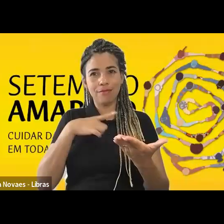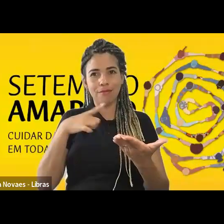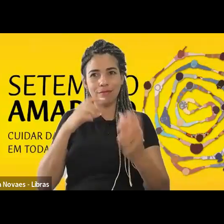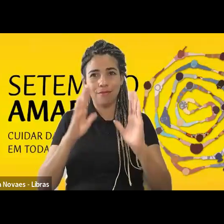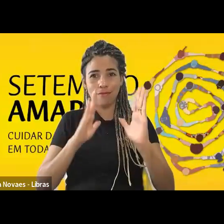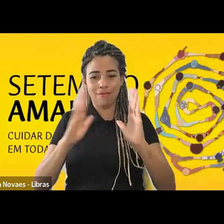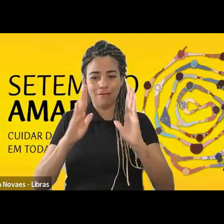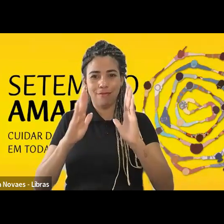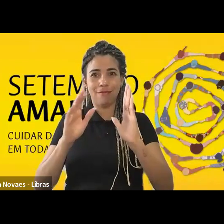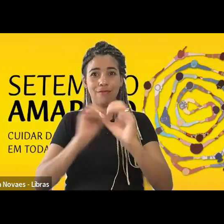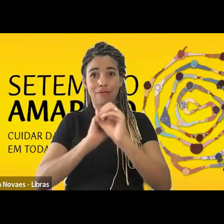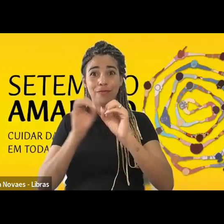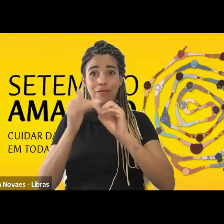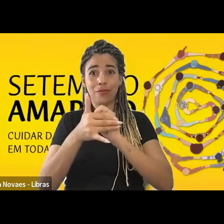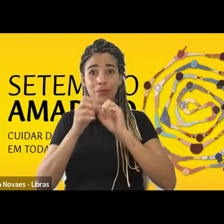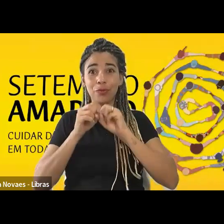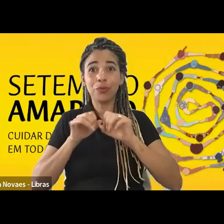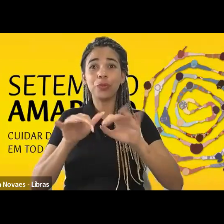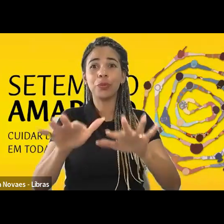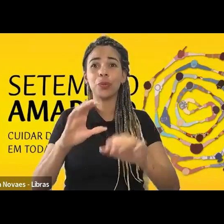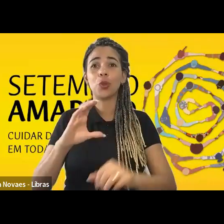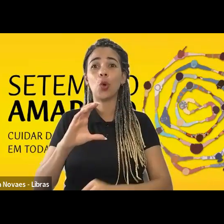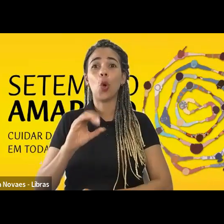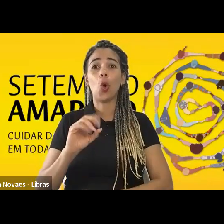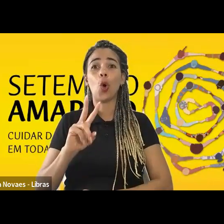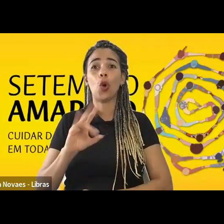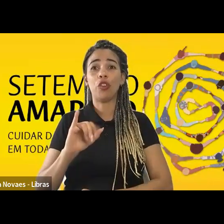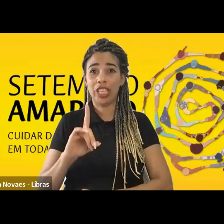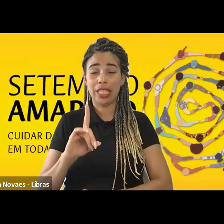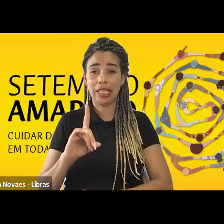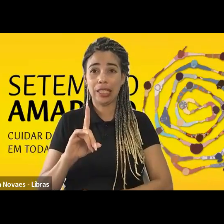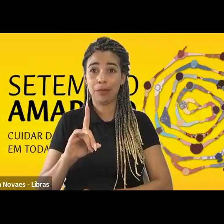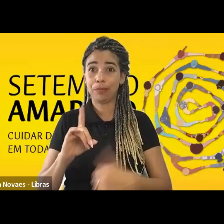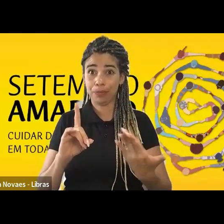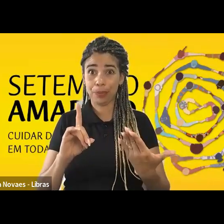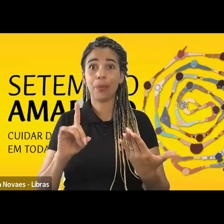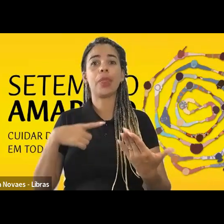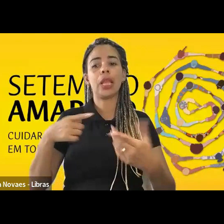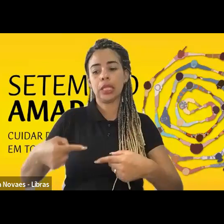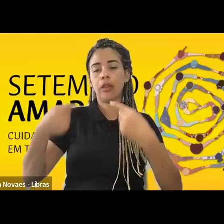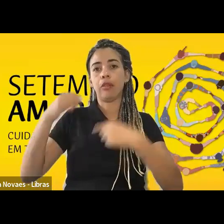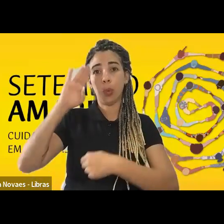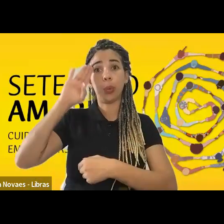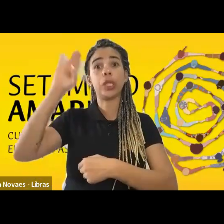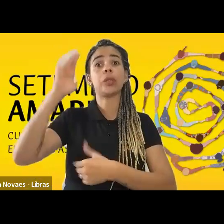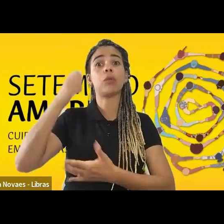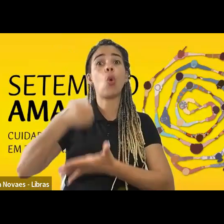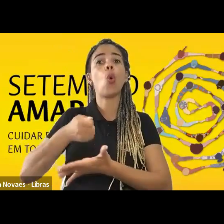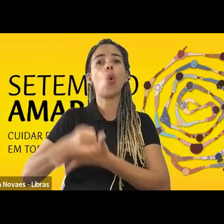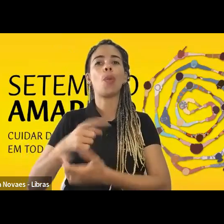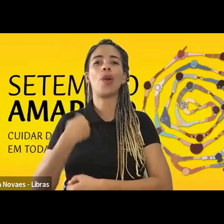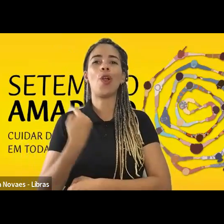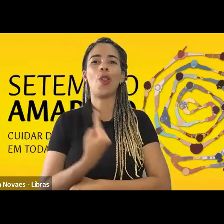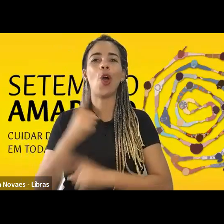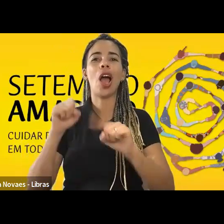pela Covid-19. O grande exercício, ou o grande desafio que nos foi imposto, foi